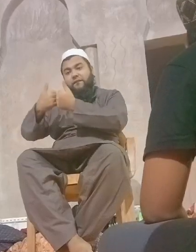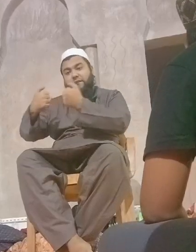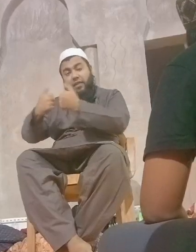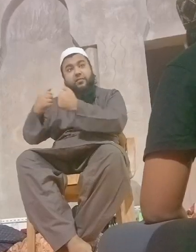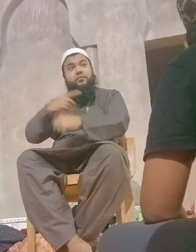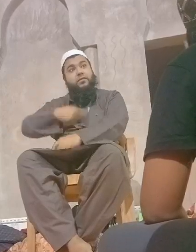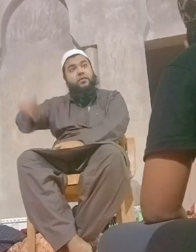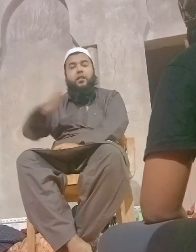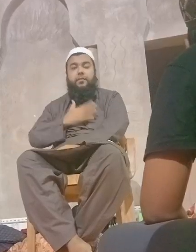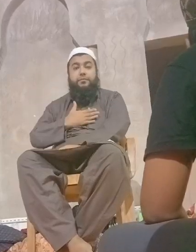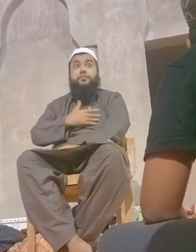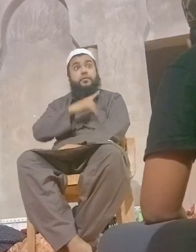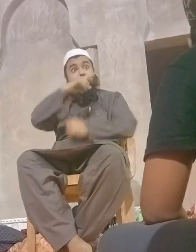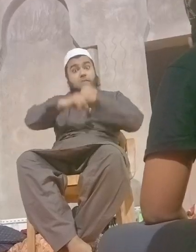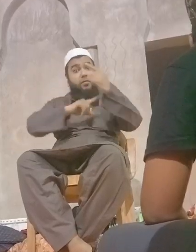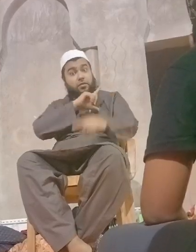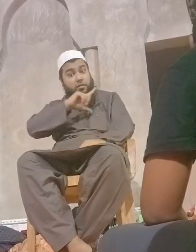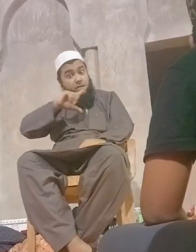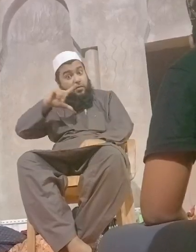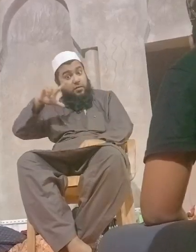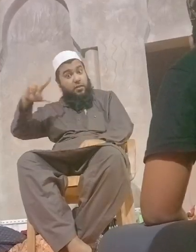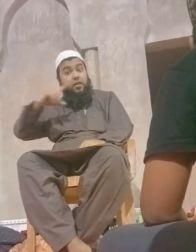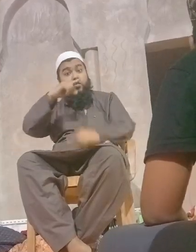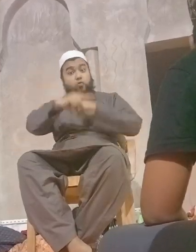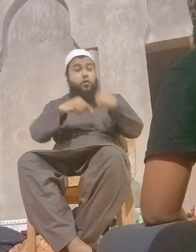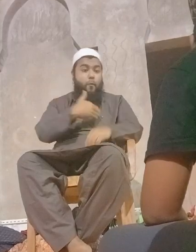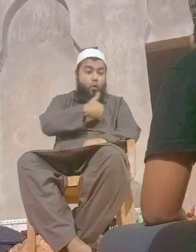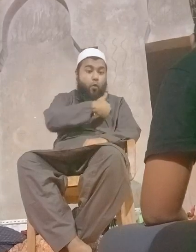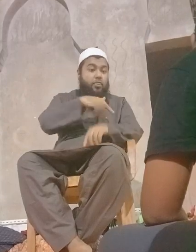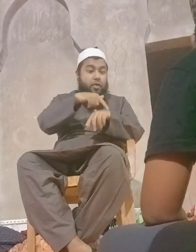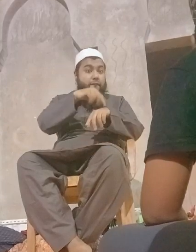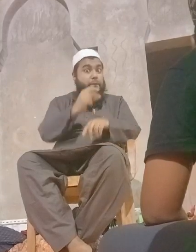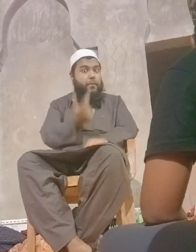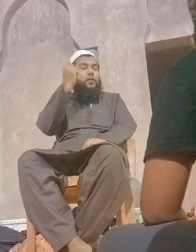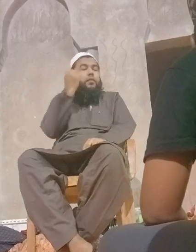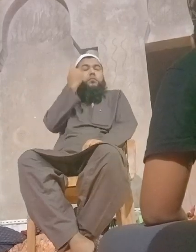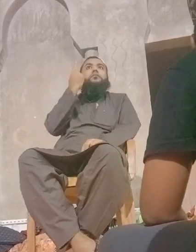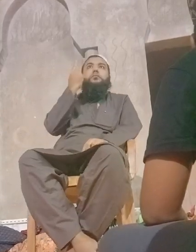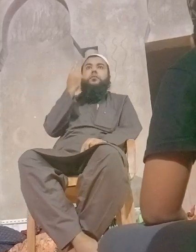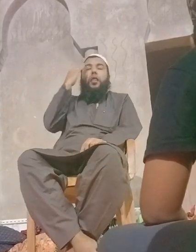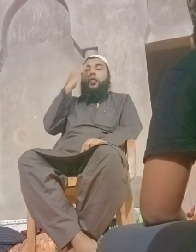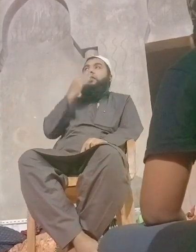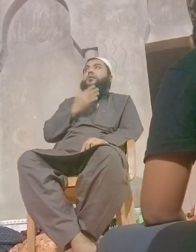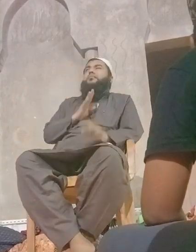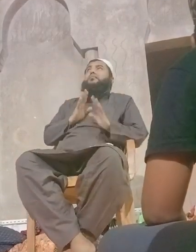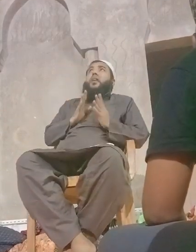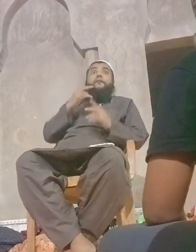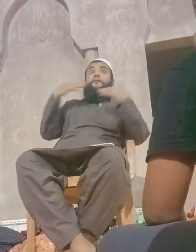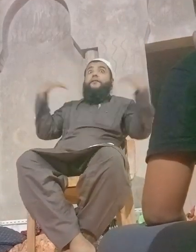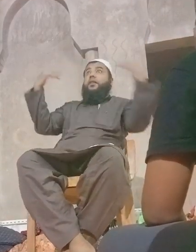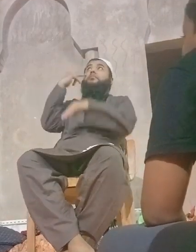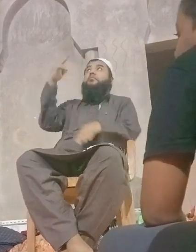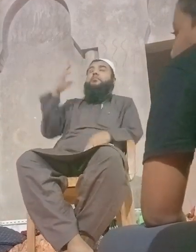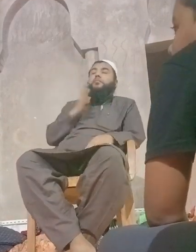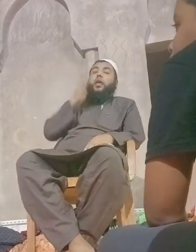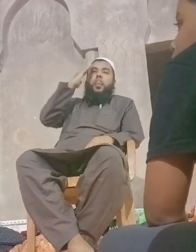ফেলবে, পায়খানা করে ফেলবে, কারুর দিকে আর তাকাবে না, কারুর সাথে আর কথা বলবে না, শেষ সময়ে পঙ্গুও